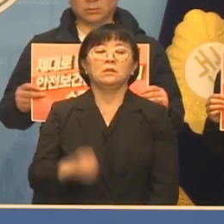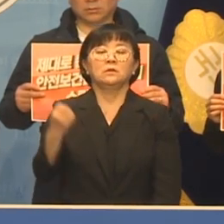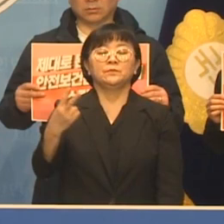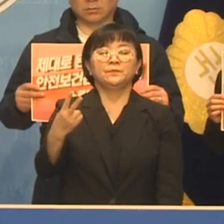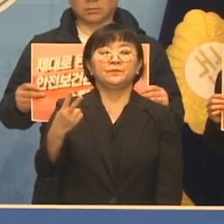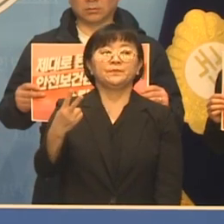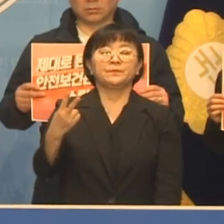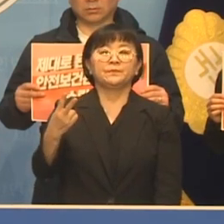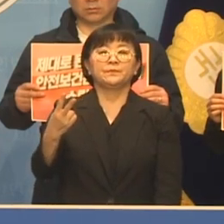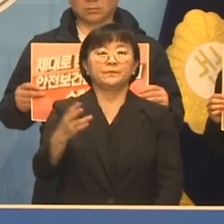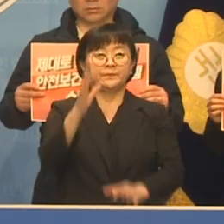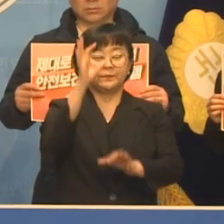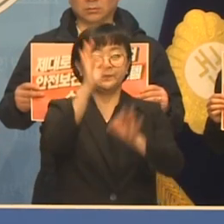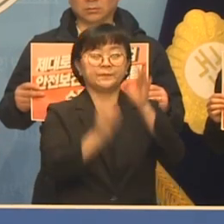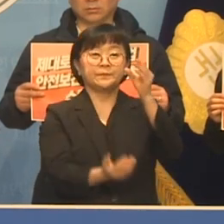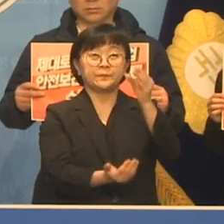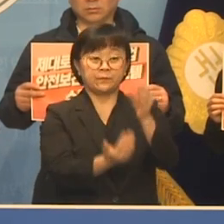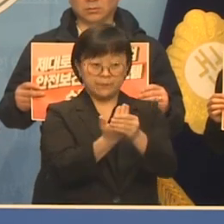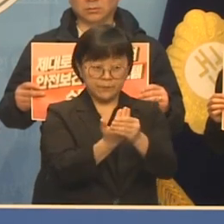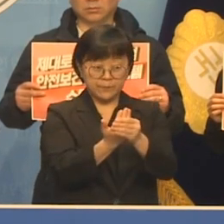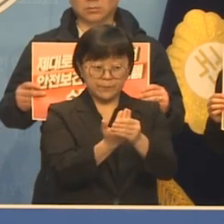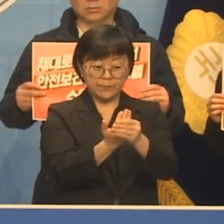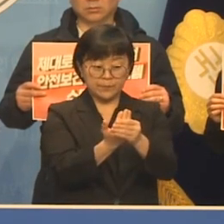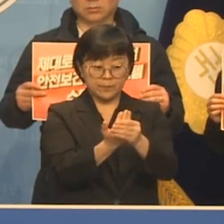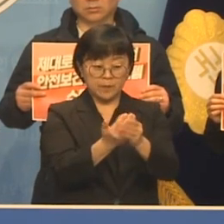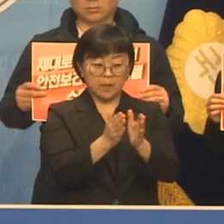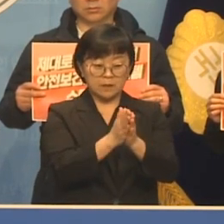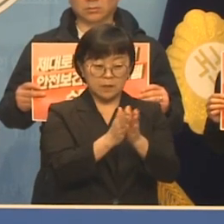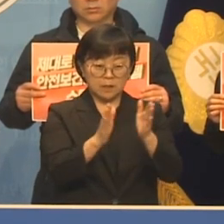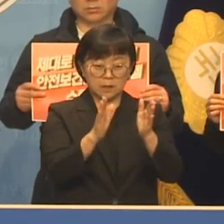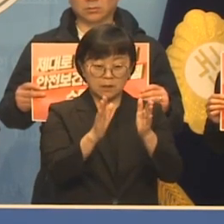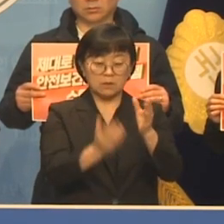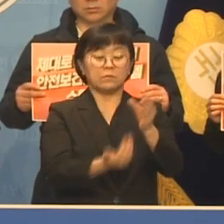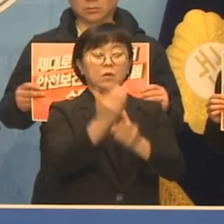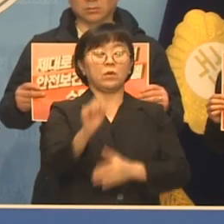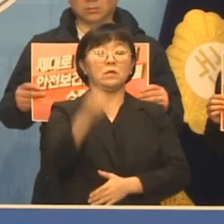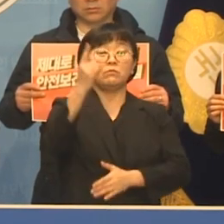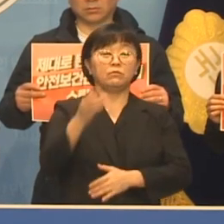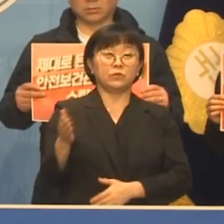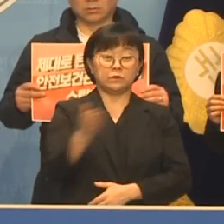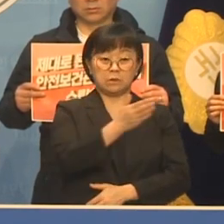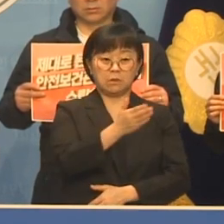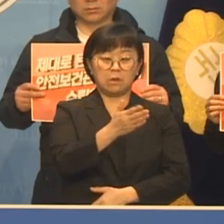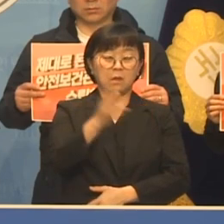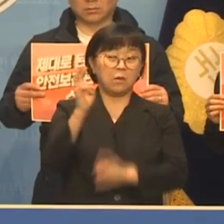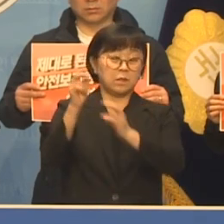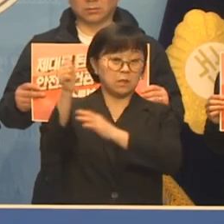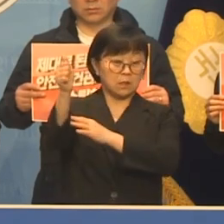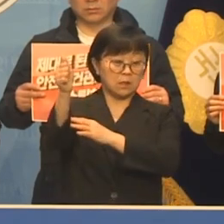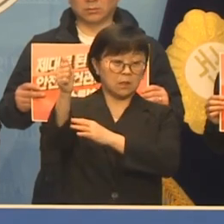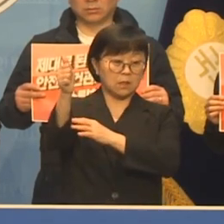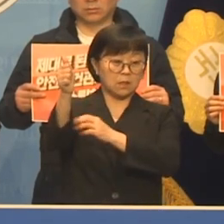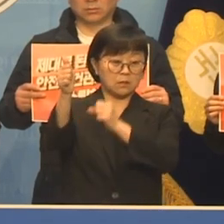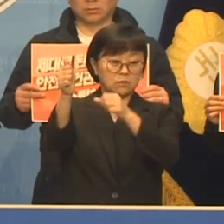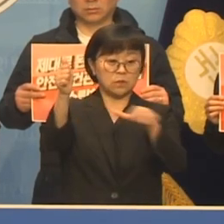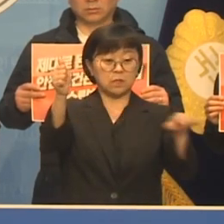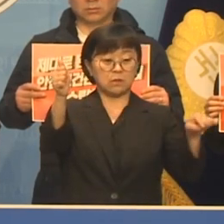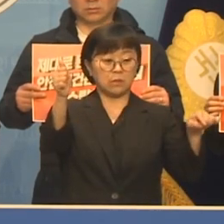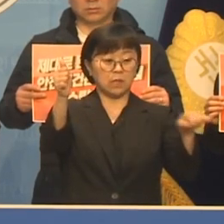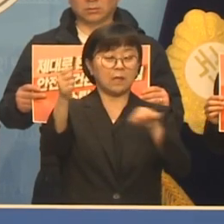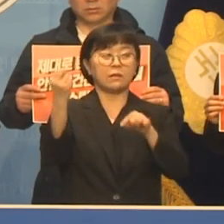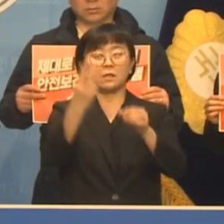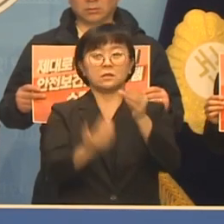그리고 사고가 일어나면은 사고 시작 지점부터 원청과의